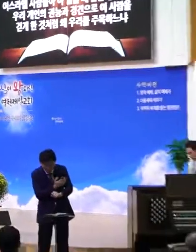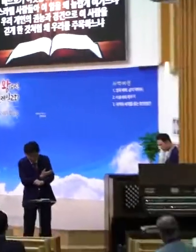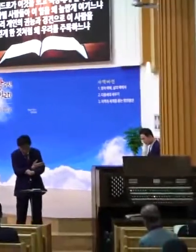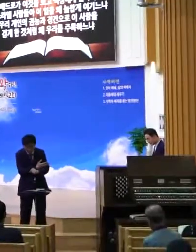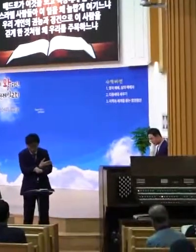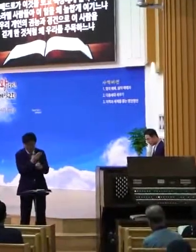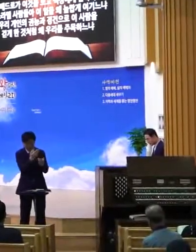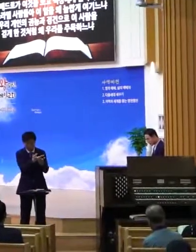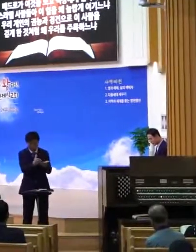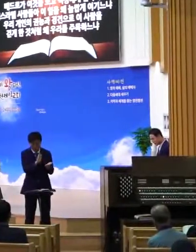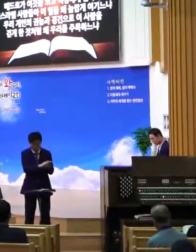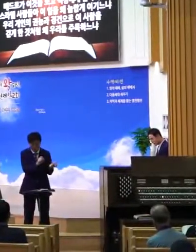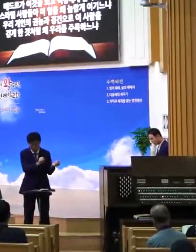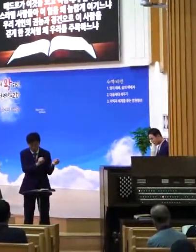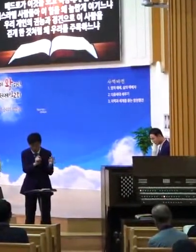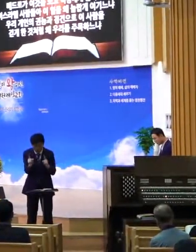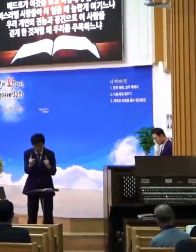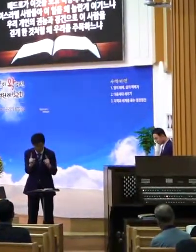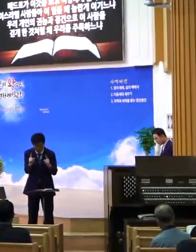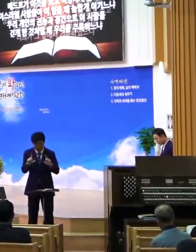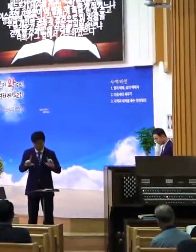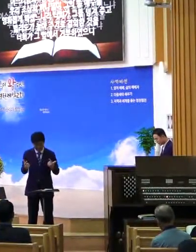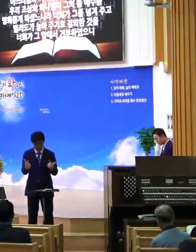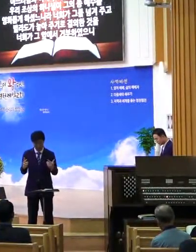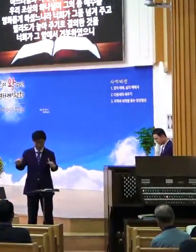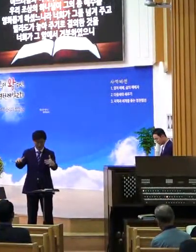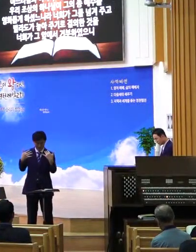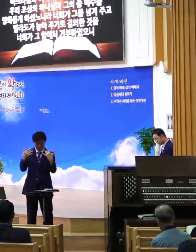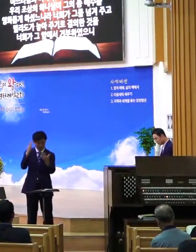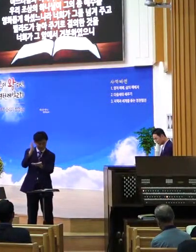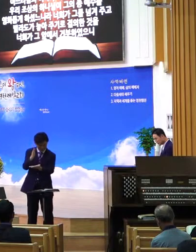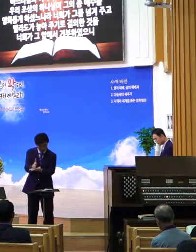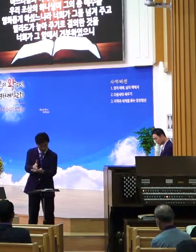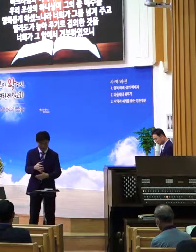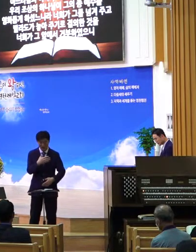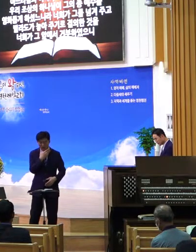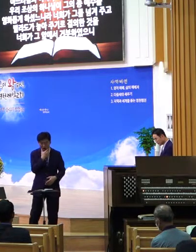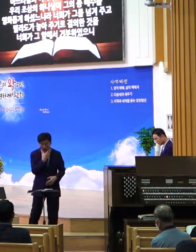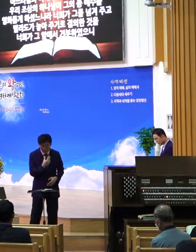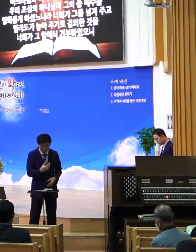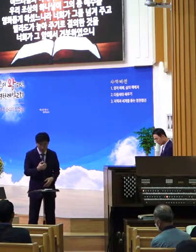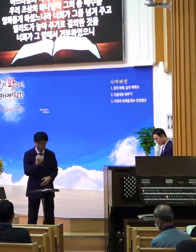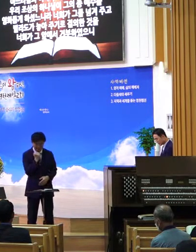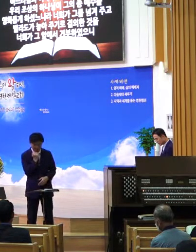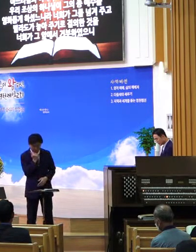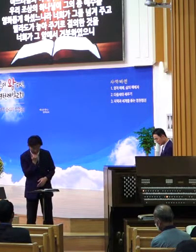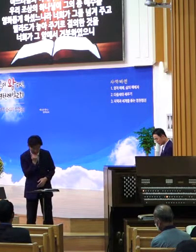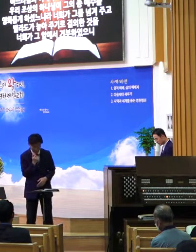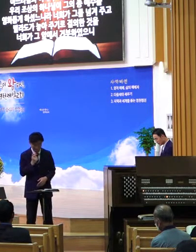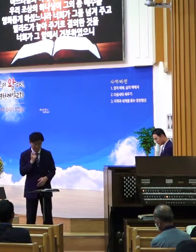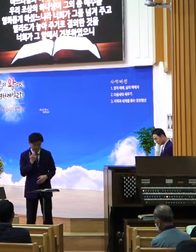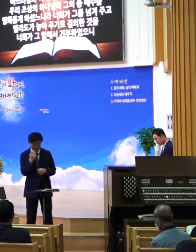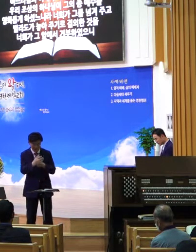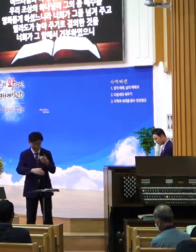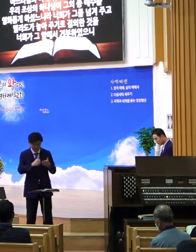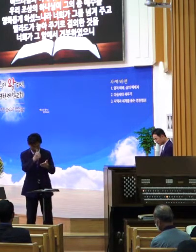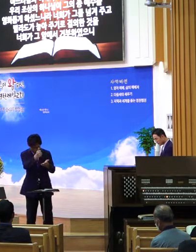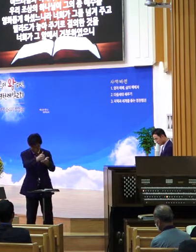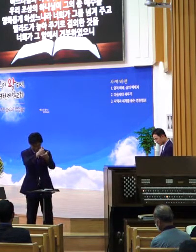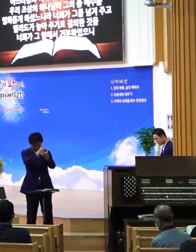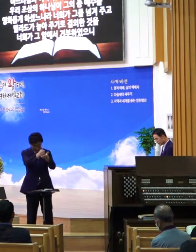걷게 한 것처럼 왜 우리를 주목하느냐. 아브라함과 이삭과 야곱의 하나님 곧 우리 조상의